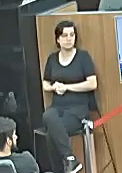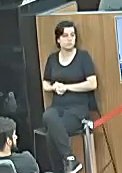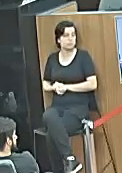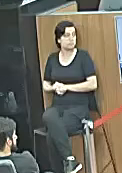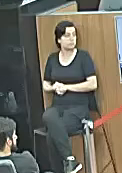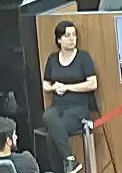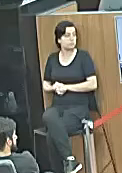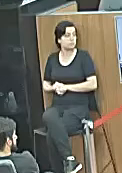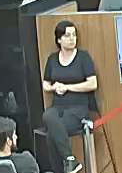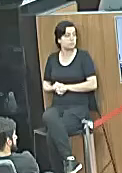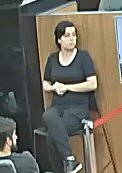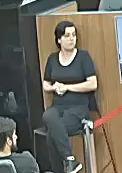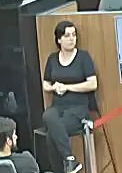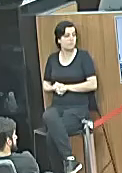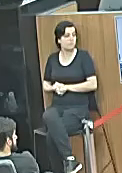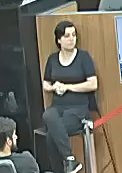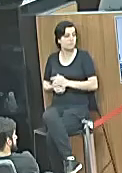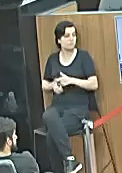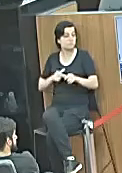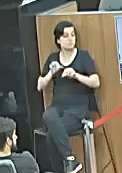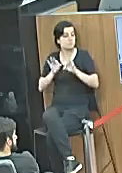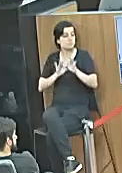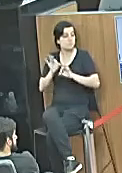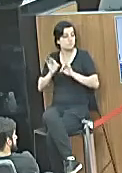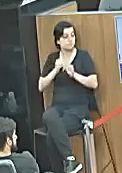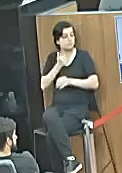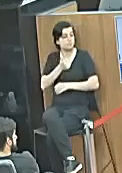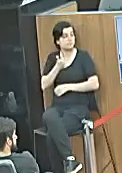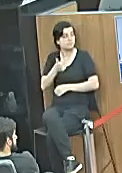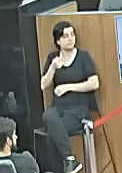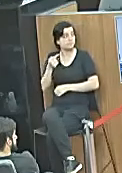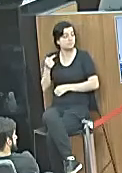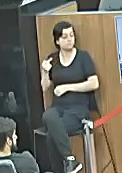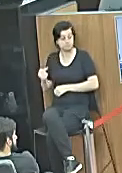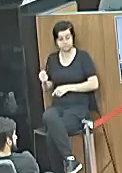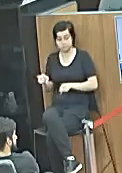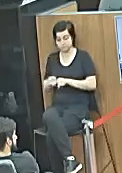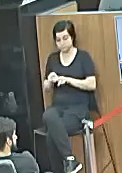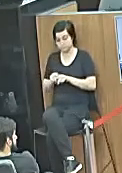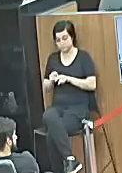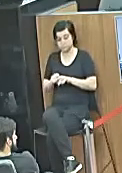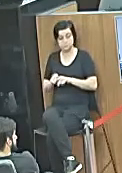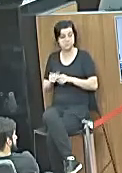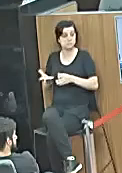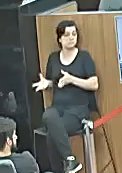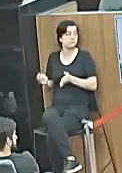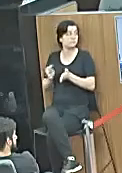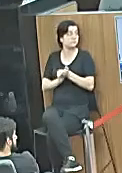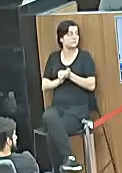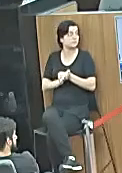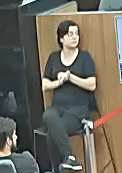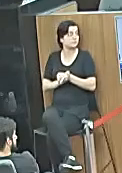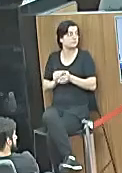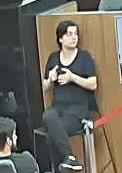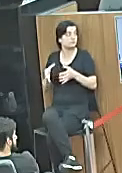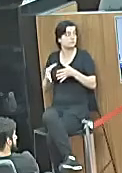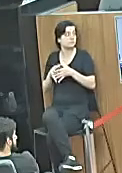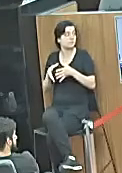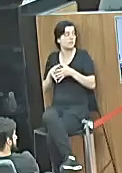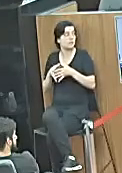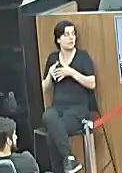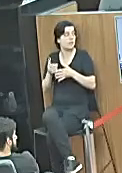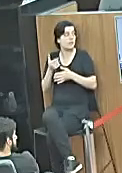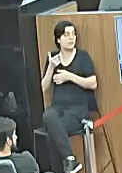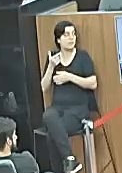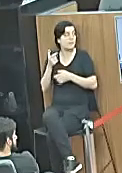das bacias do programa 127 acrescentando a construção de micro e pequenas